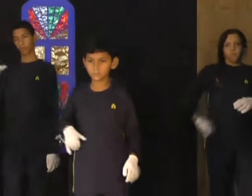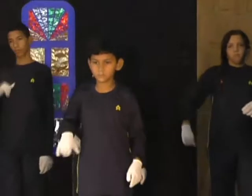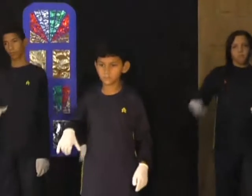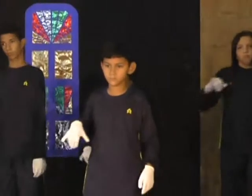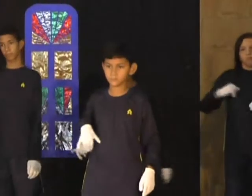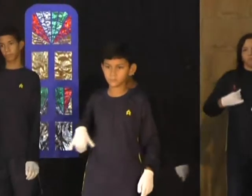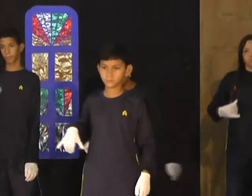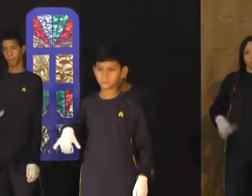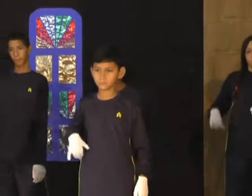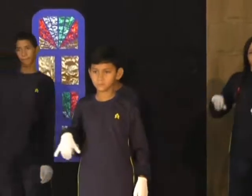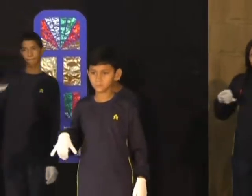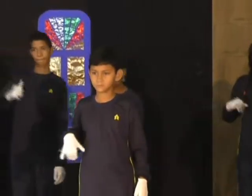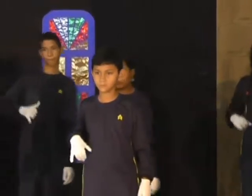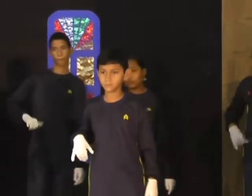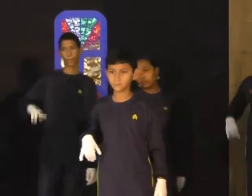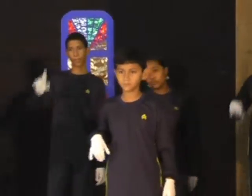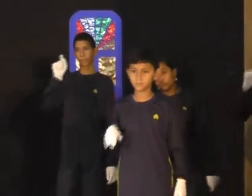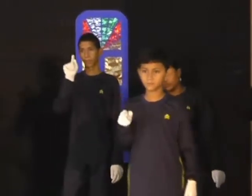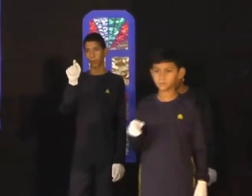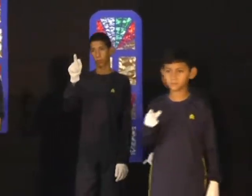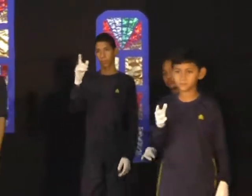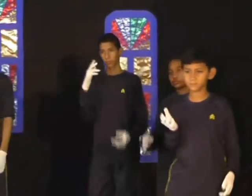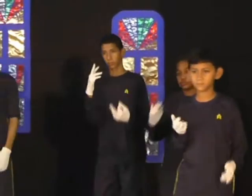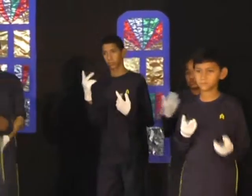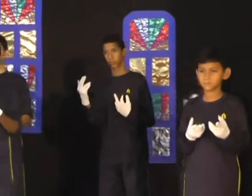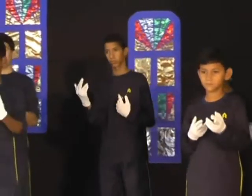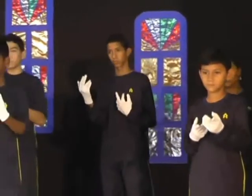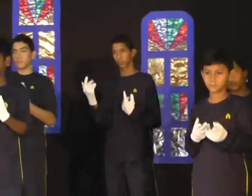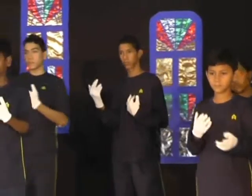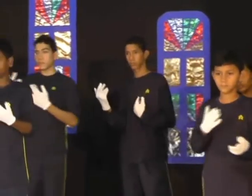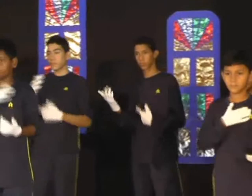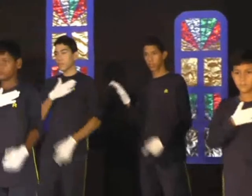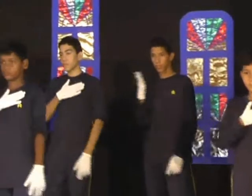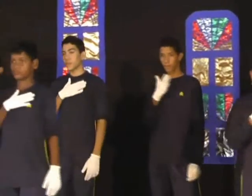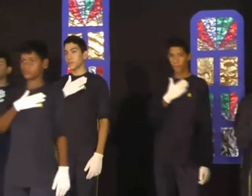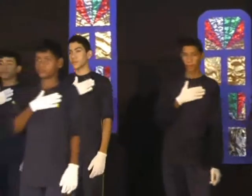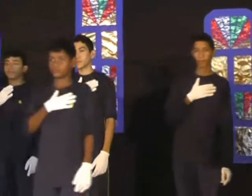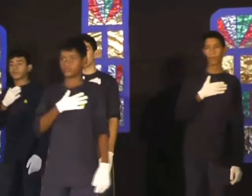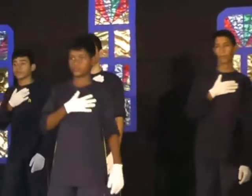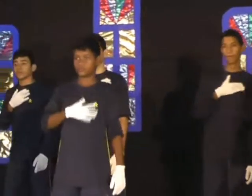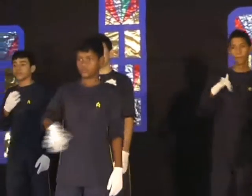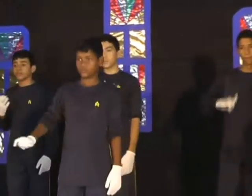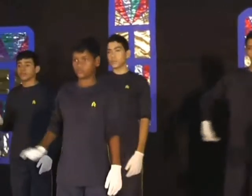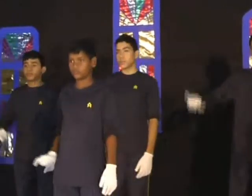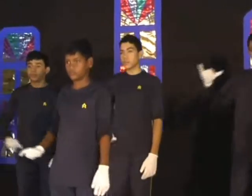irmão. Como se fosse minha dor, aprender a